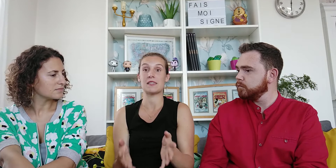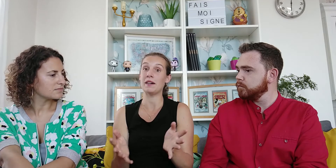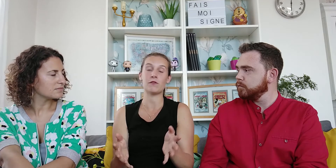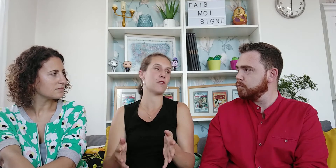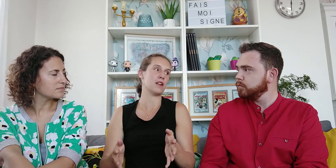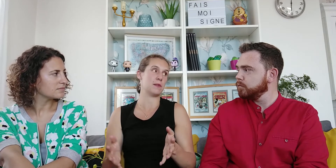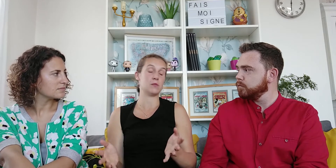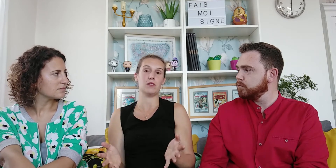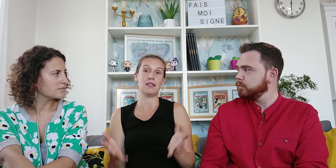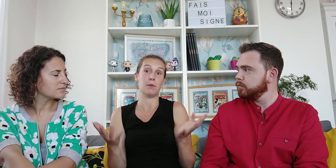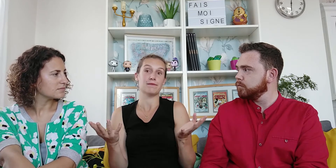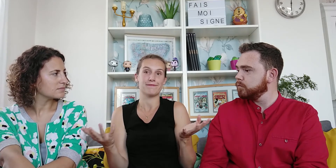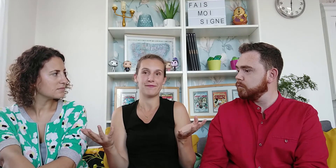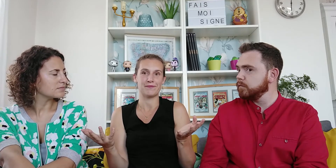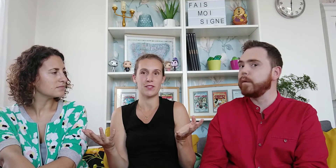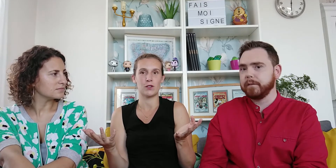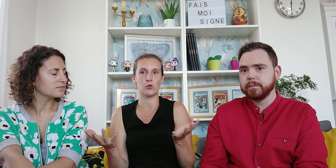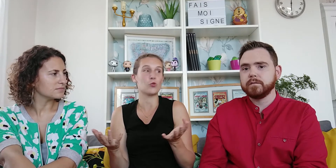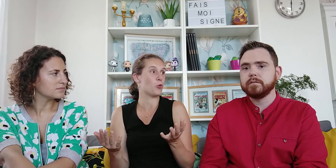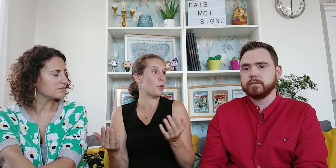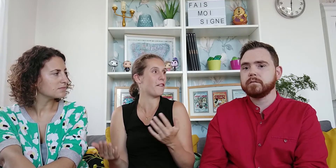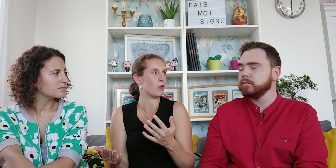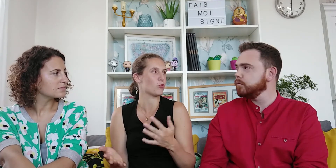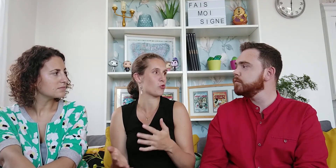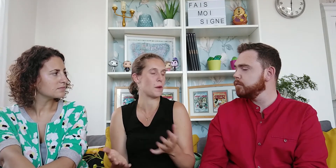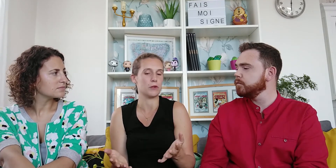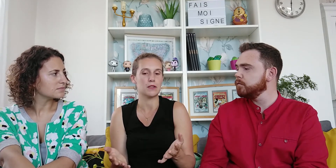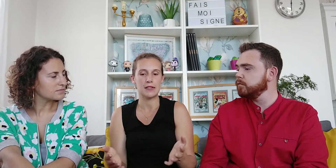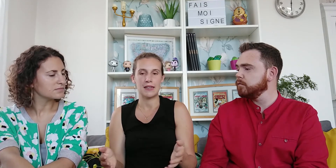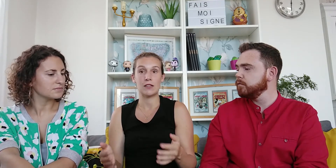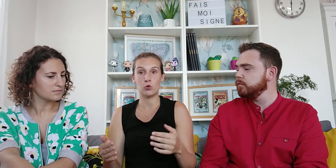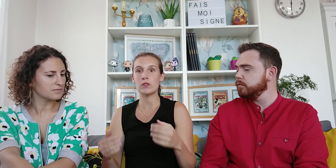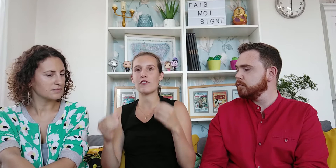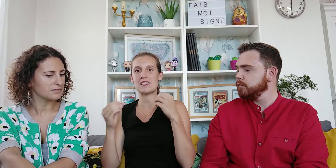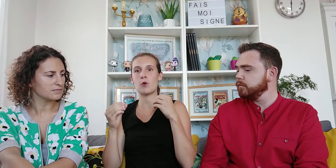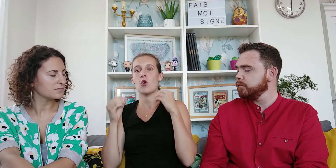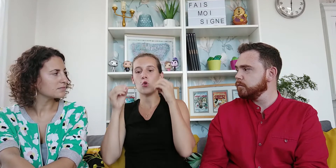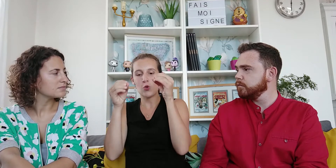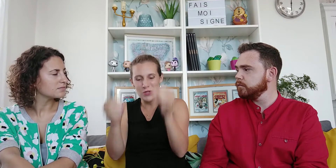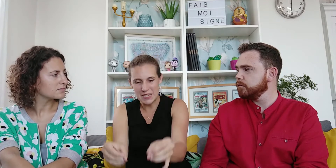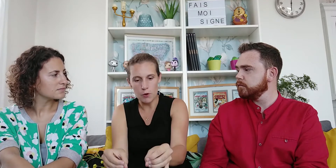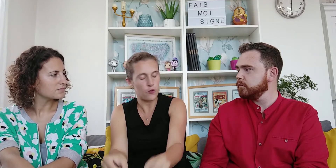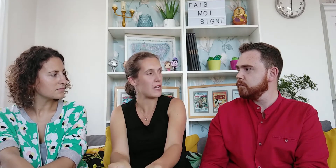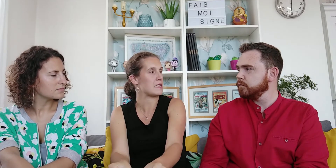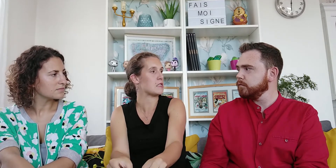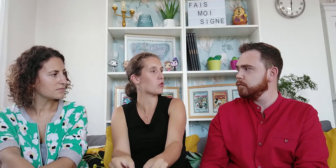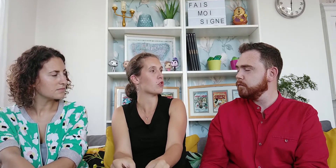mains, il faut avoir les mains libres. Ouais. Donc, on ne peut pas faire autre chose en même temps. Et du coup, on est forcément uniquement focalisé sur notre